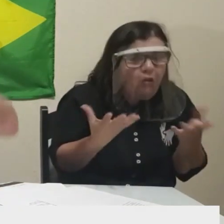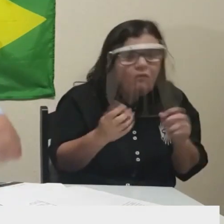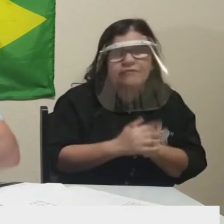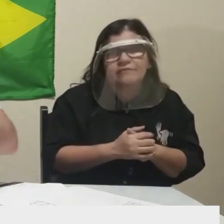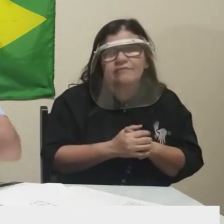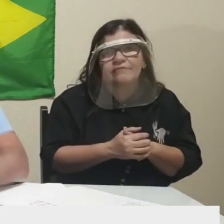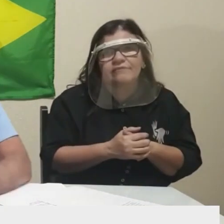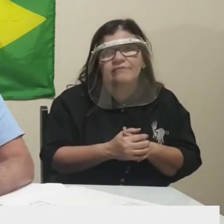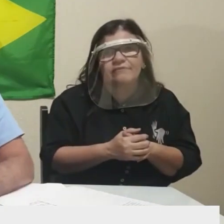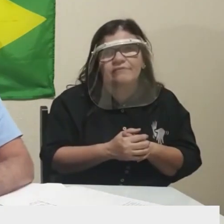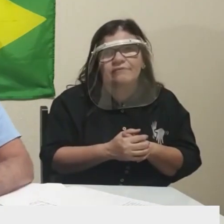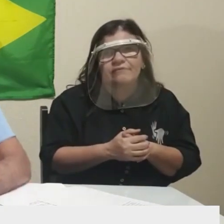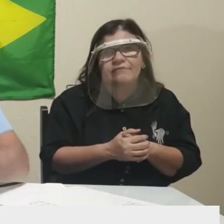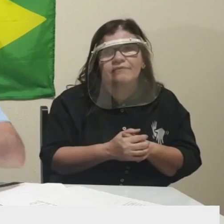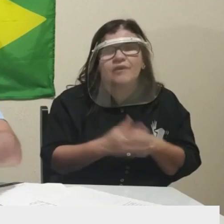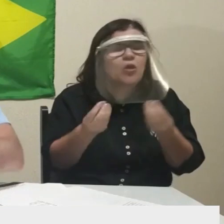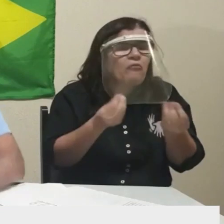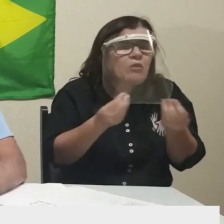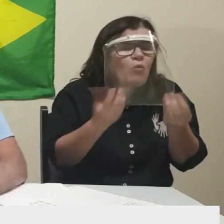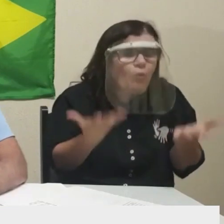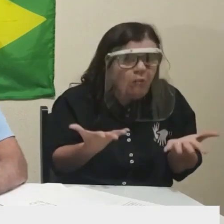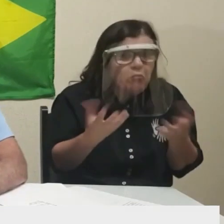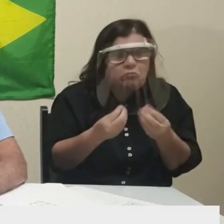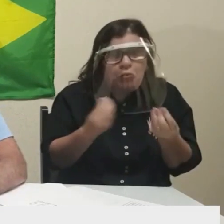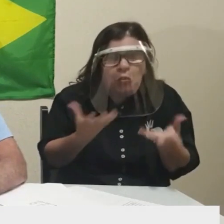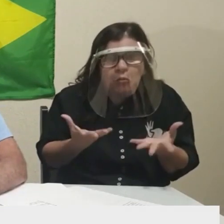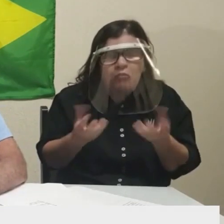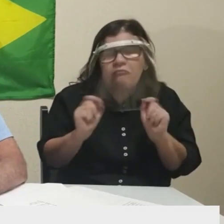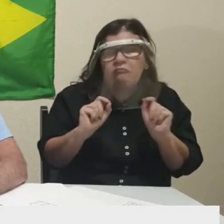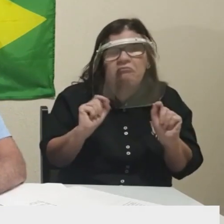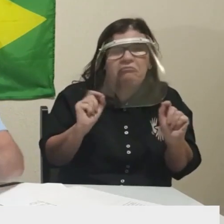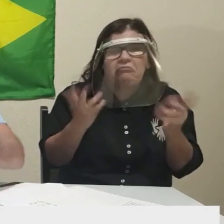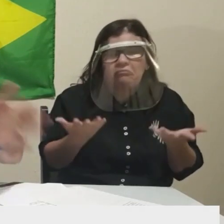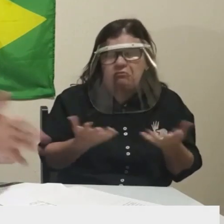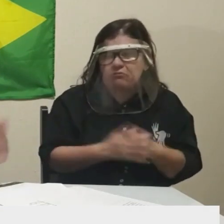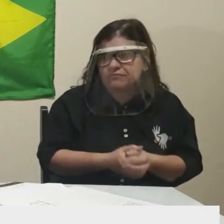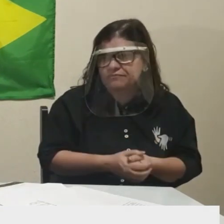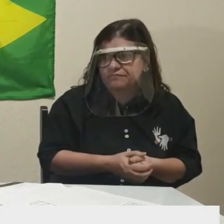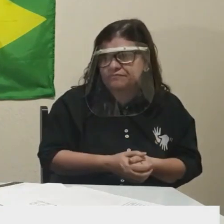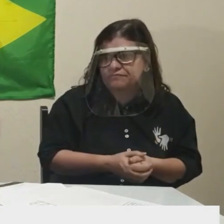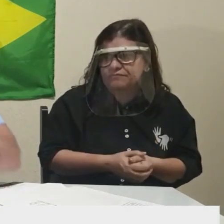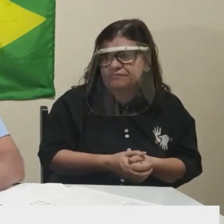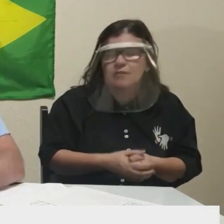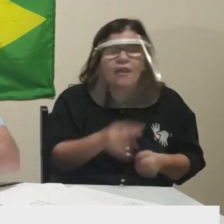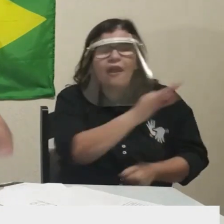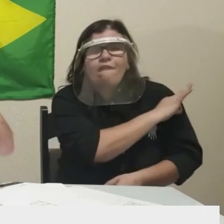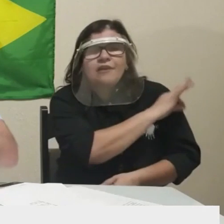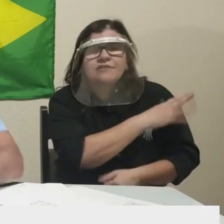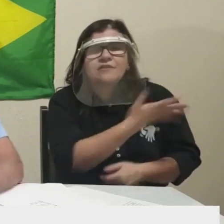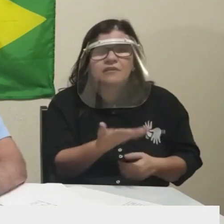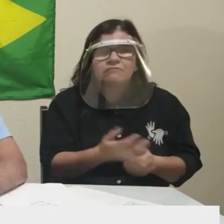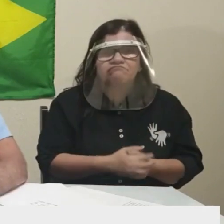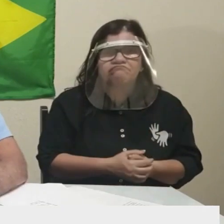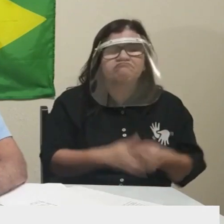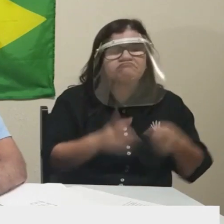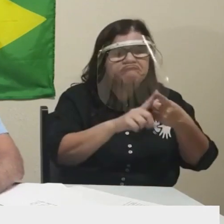empresa fazendo a festa, e daí? Eu falei, e daí? Como é que fica aí? Chegaram a vacina, por exemplo, desse